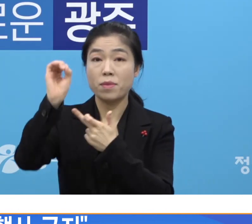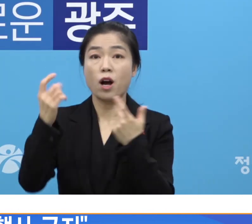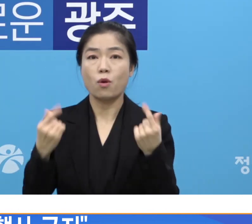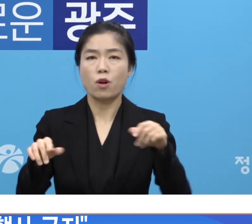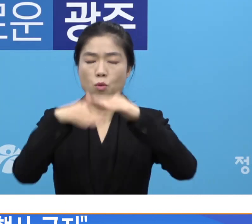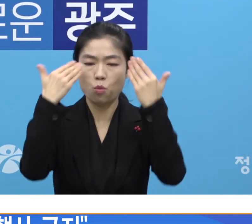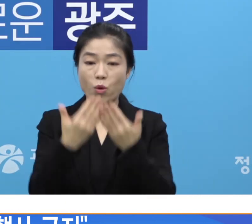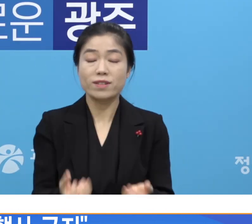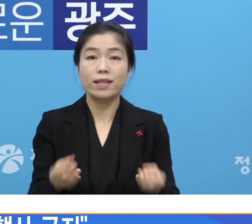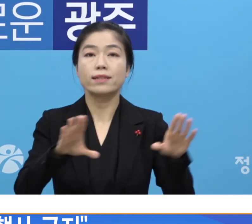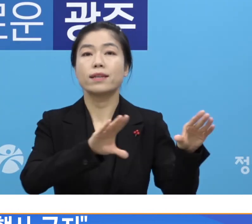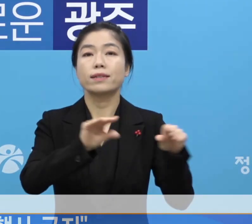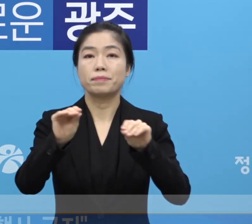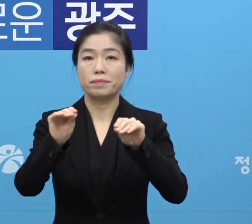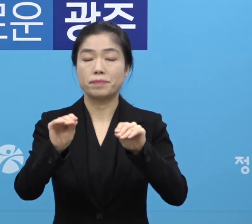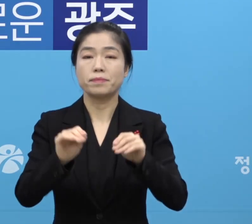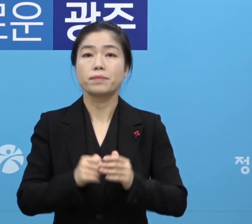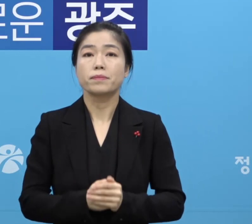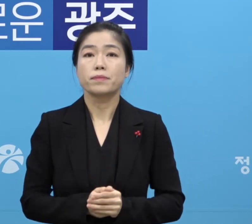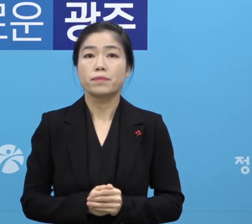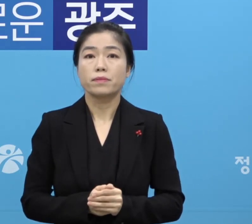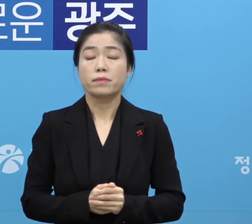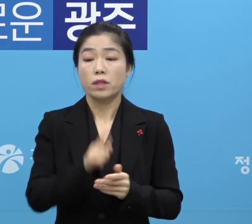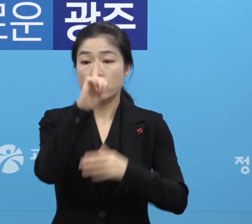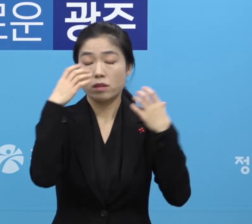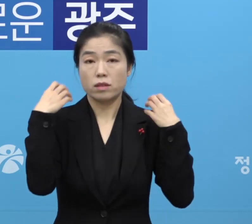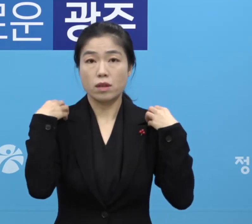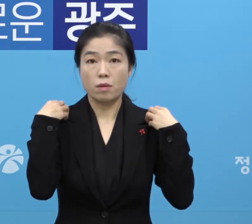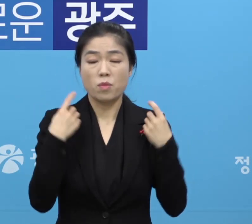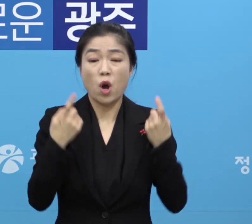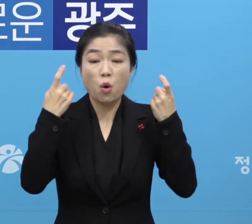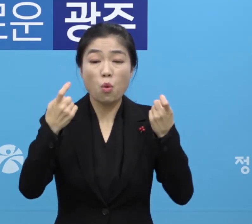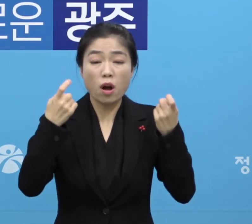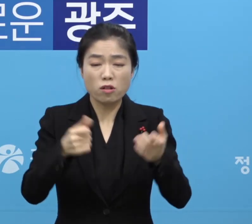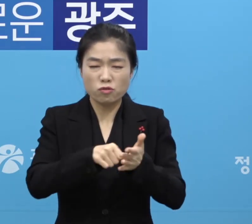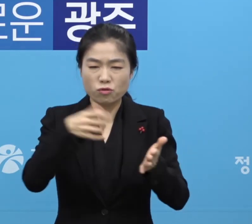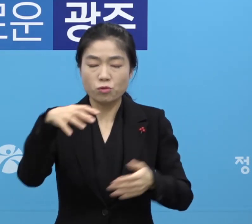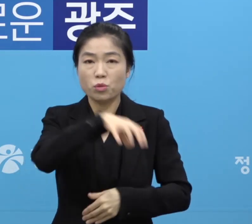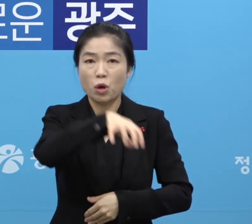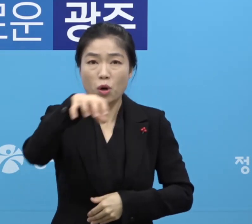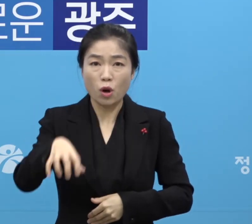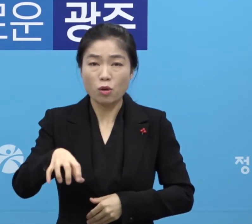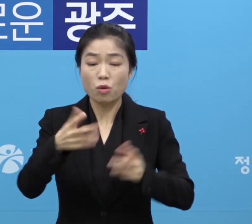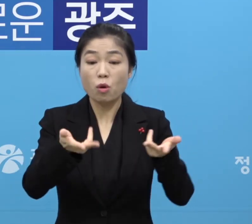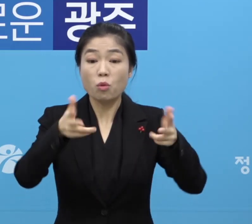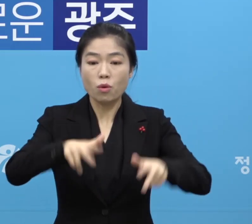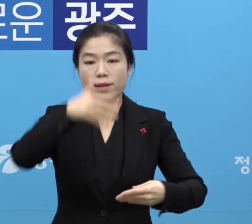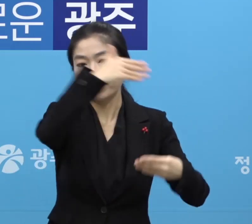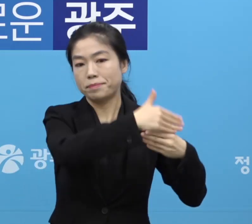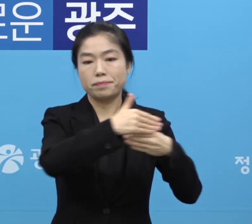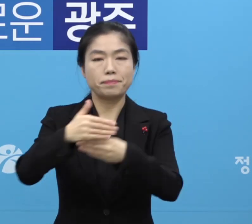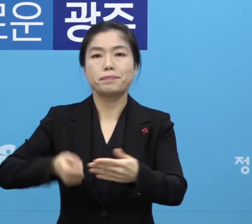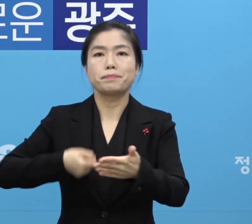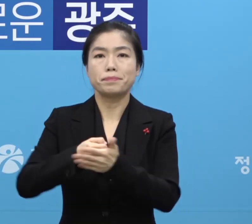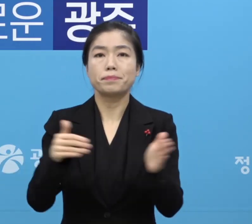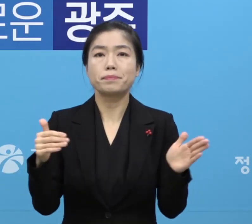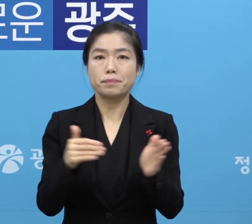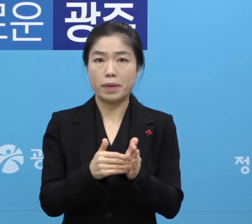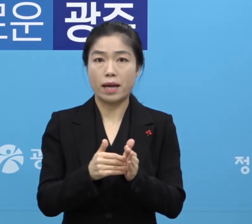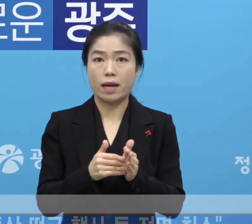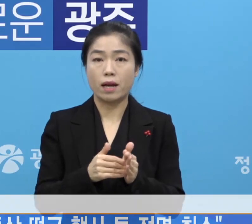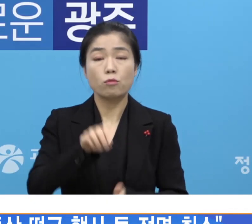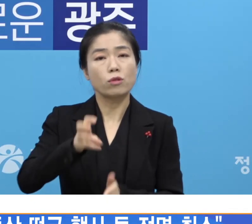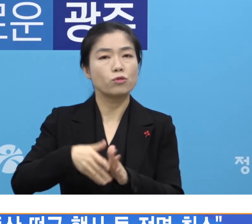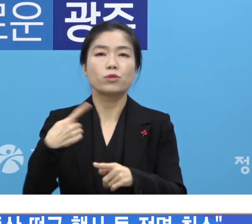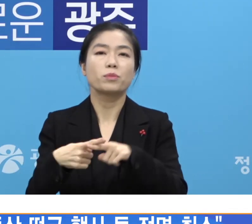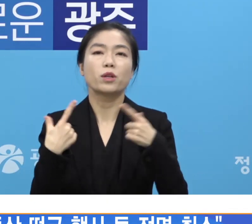모든 행사가 금지됩니다. 정부는 주요 관광 명소와 국공립공원을 폐쇄키로 하였고 우리